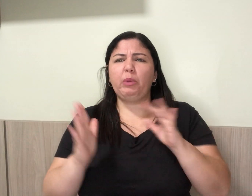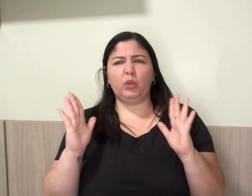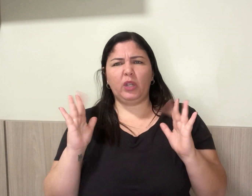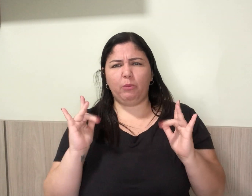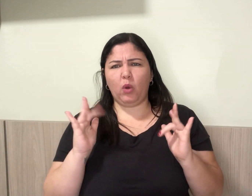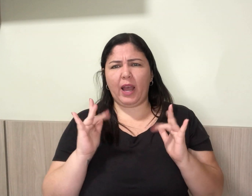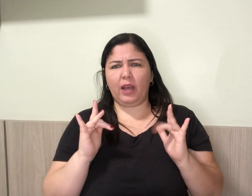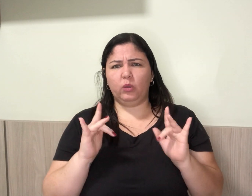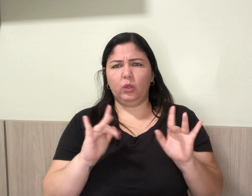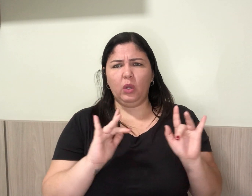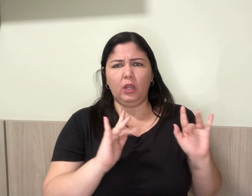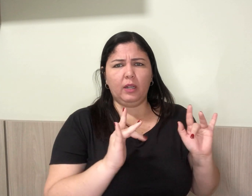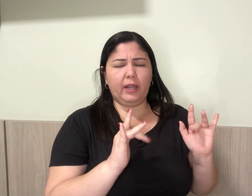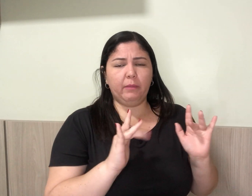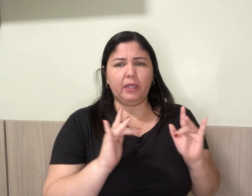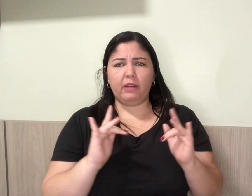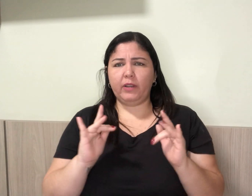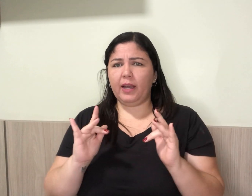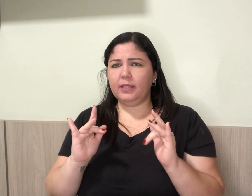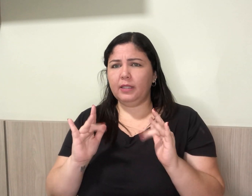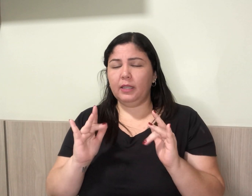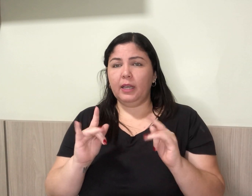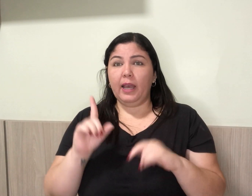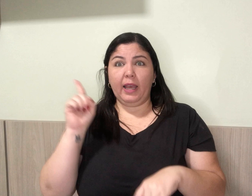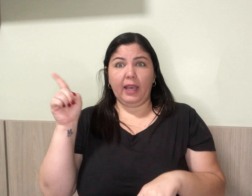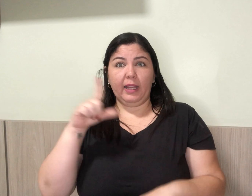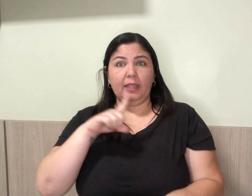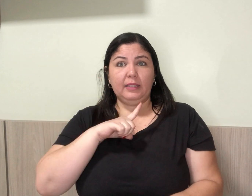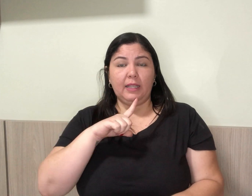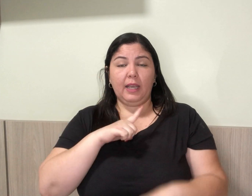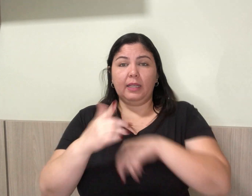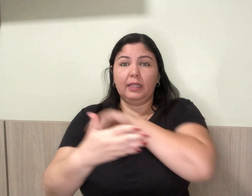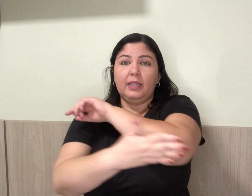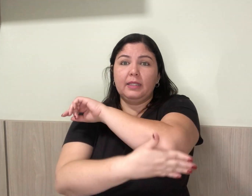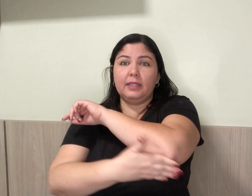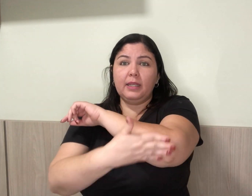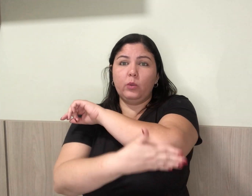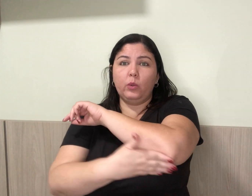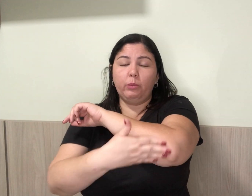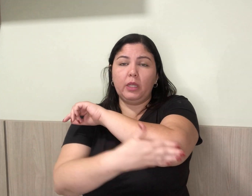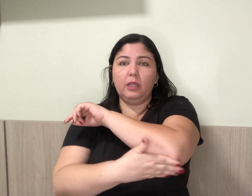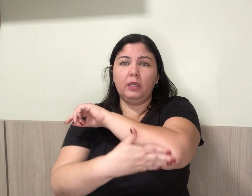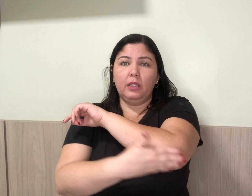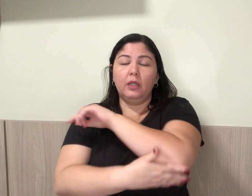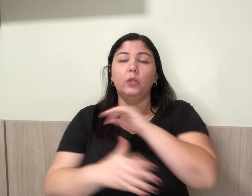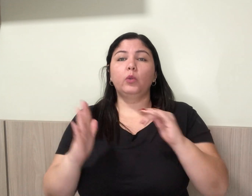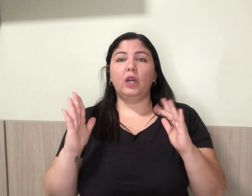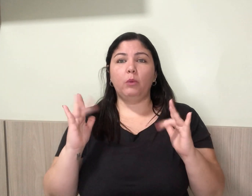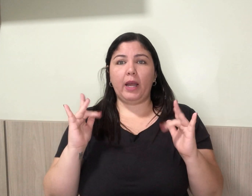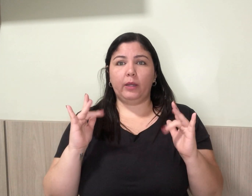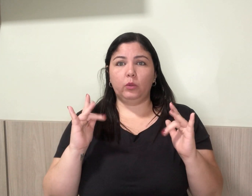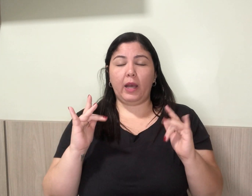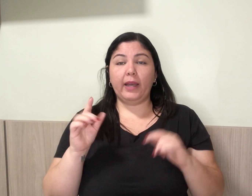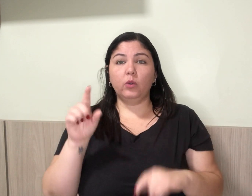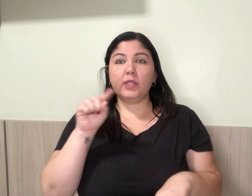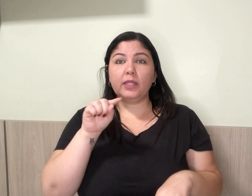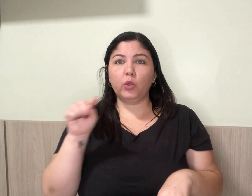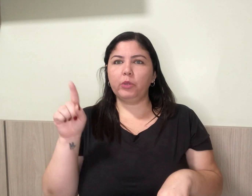do namorado. Lembra da frase? Ela tem ciúme do namorado. Aí no ciúme eu